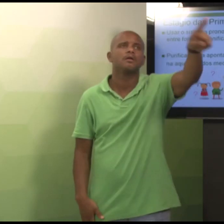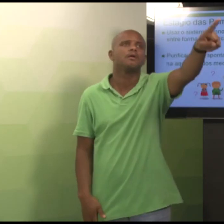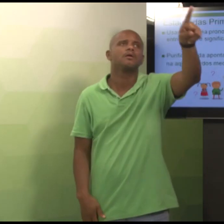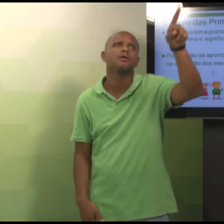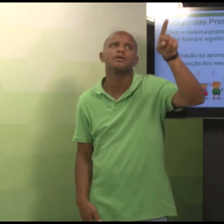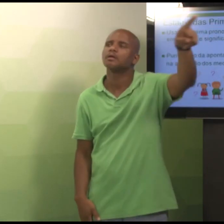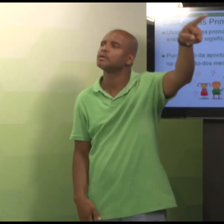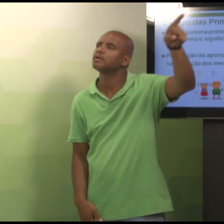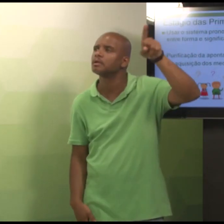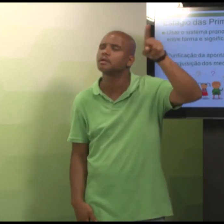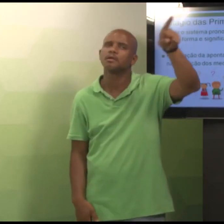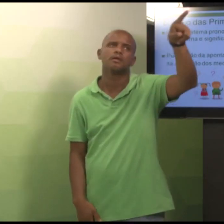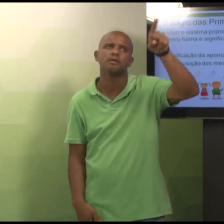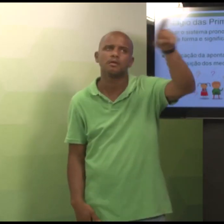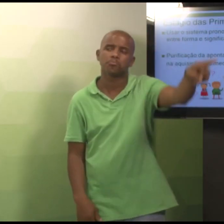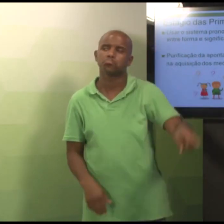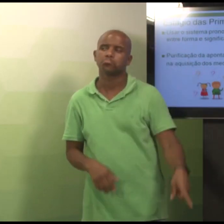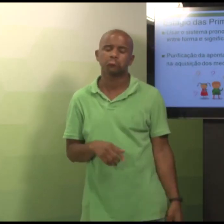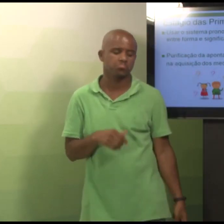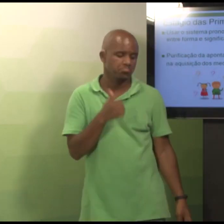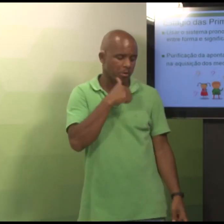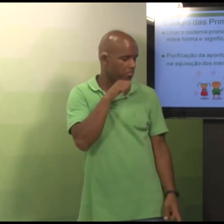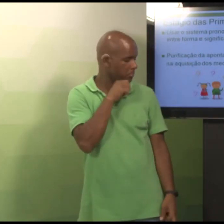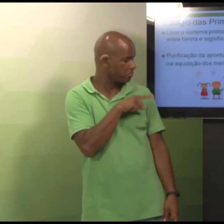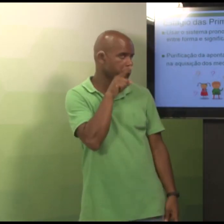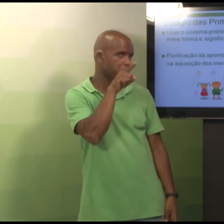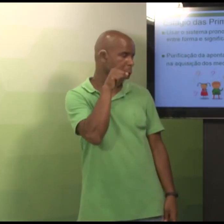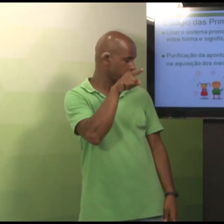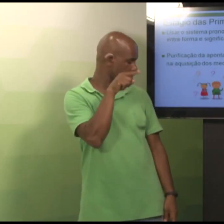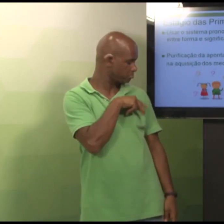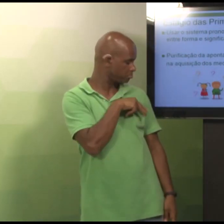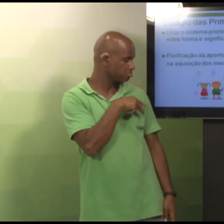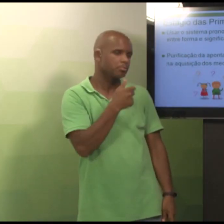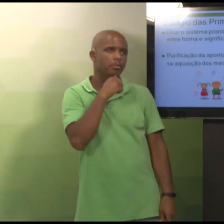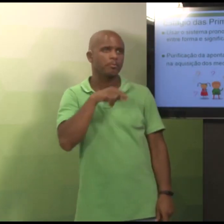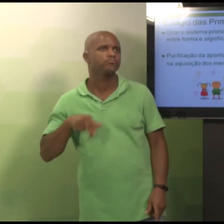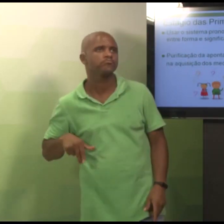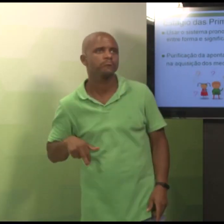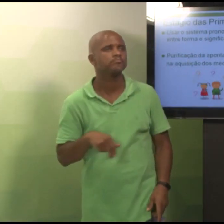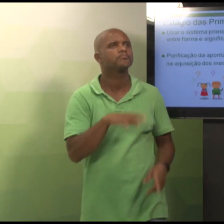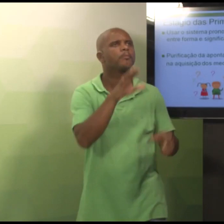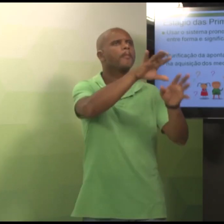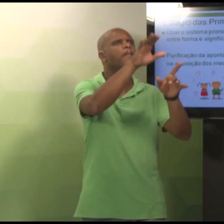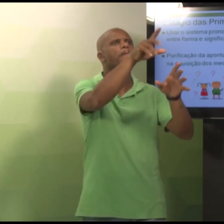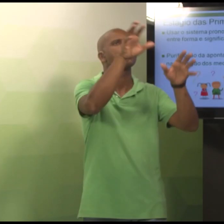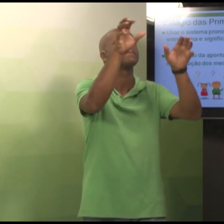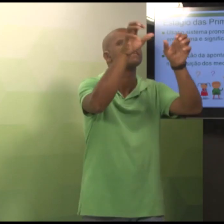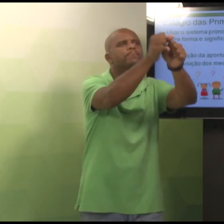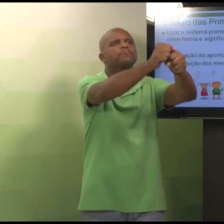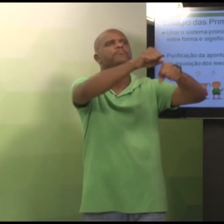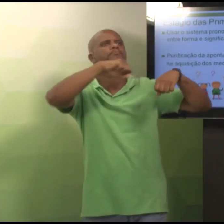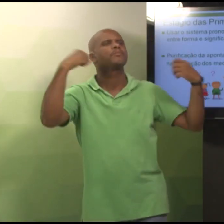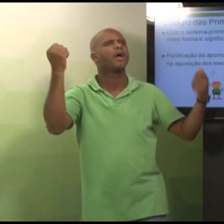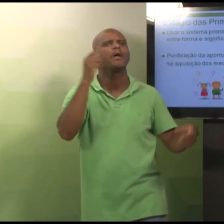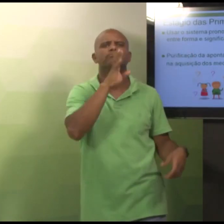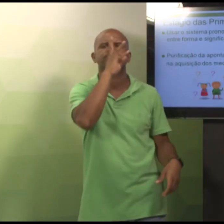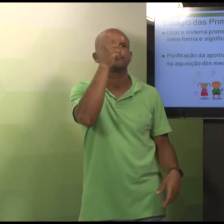com fome, o que ela vai fazer? Ela vai apontar para aquele local. Vai falar com a